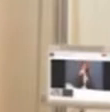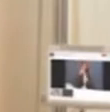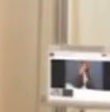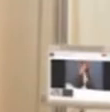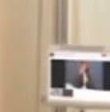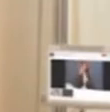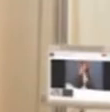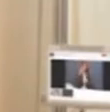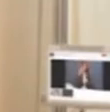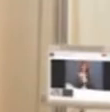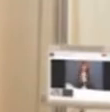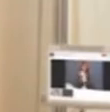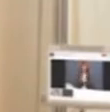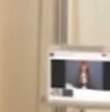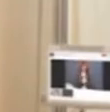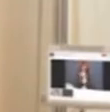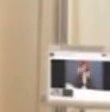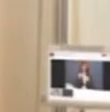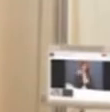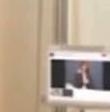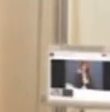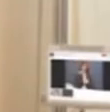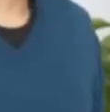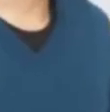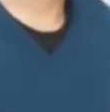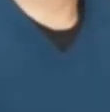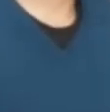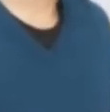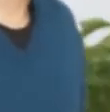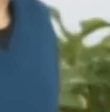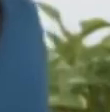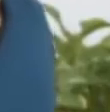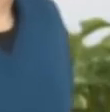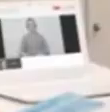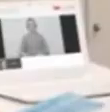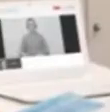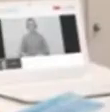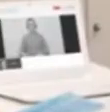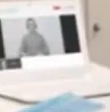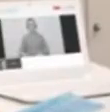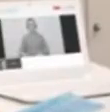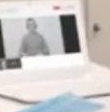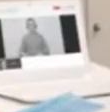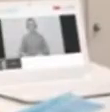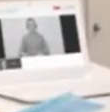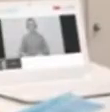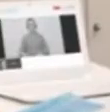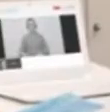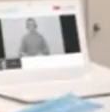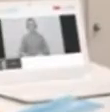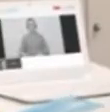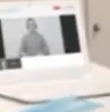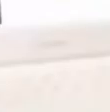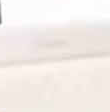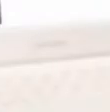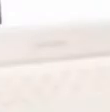italiana. Apripista il comune di Mira, nel Veneziano, ma altri stanno seguendo l'esempio come Monastieri in provincia di Treviso. Ho creduto fino da